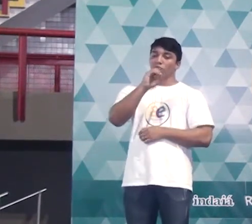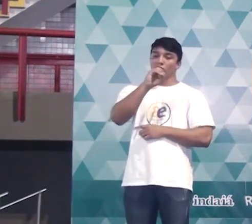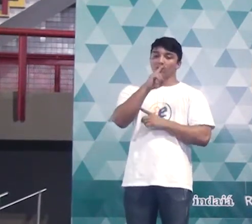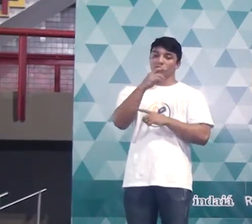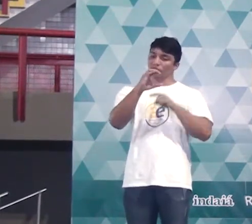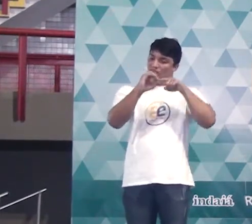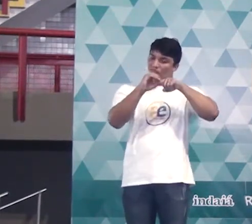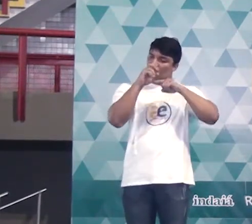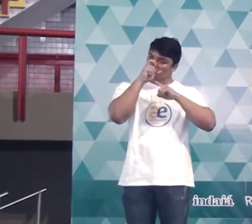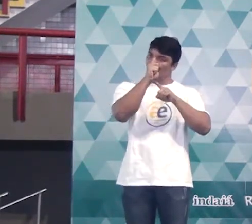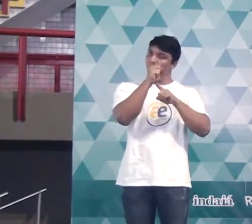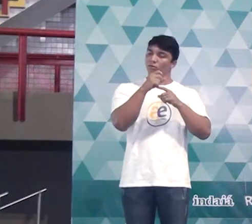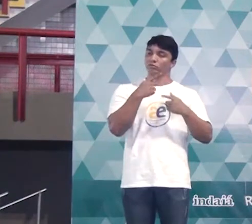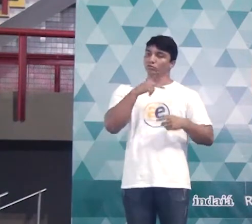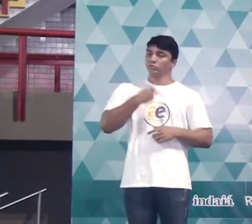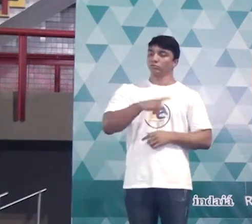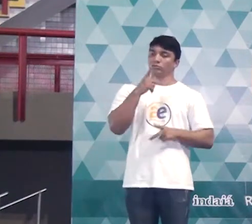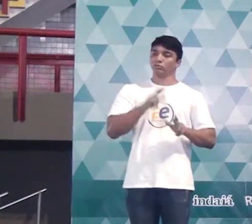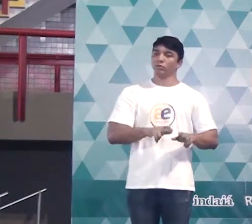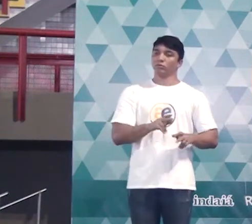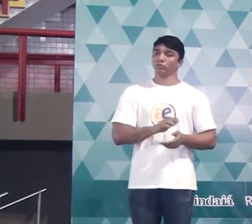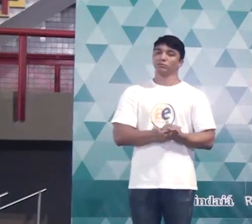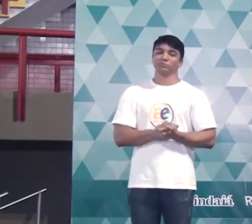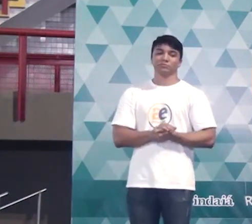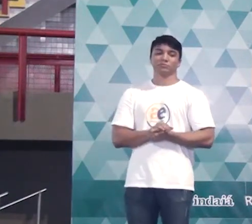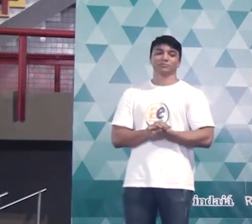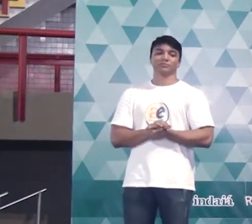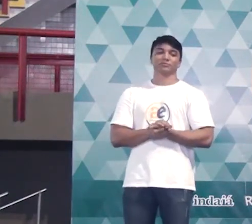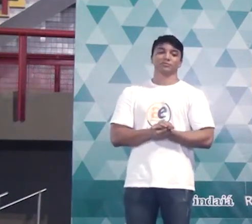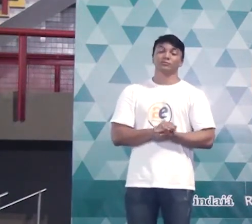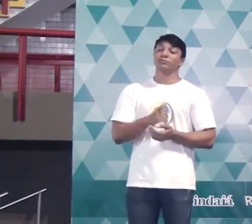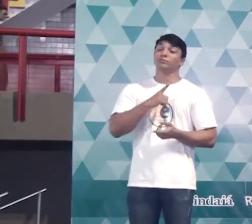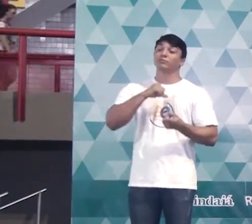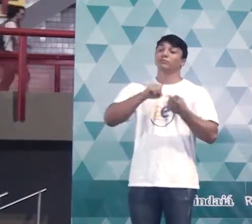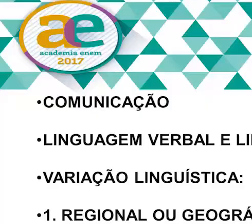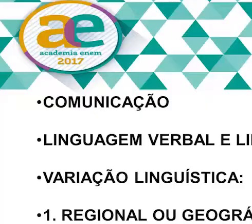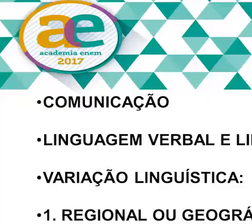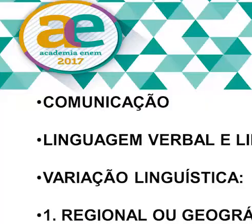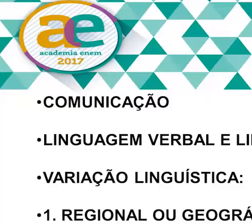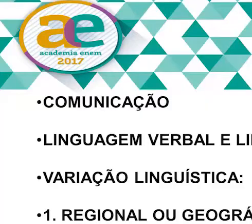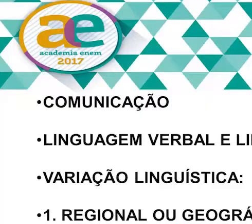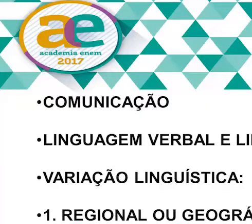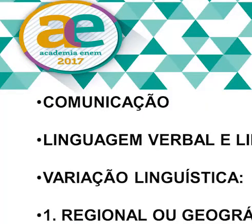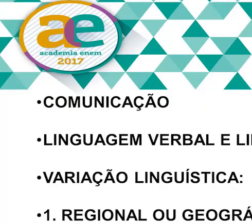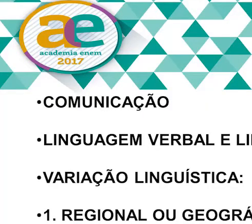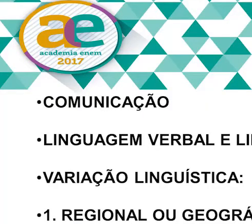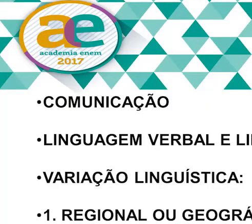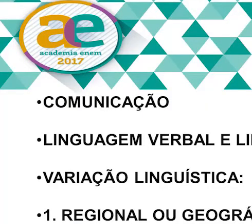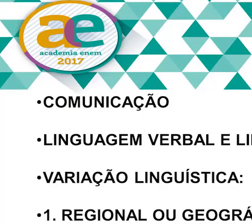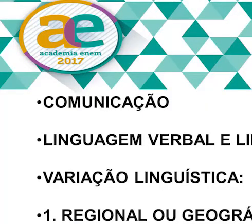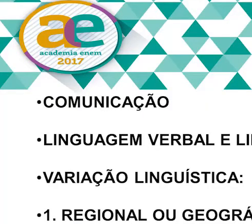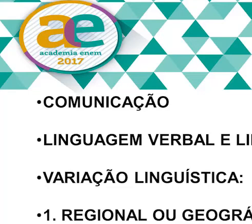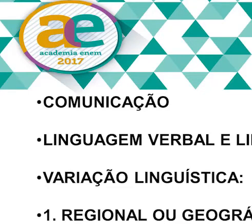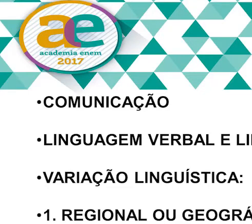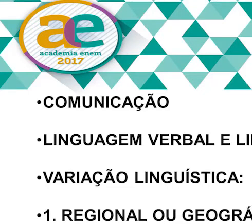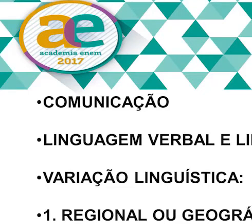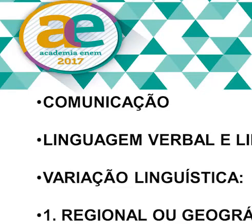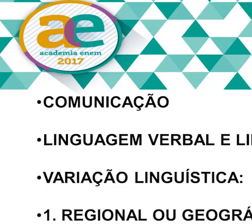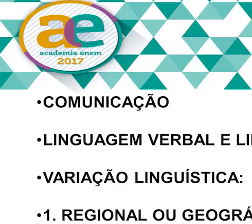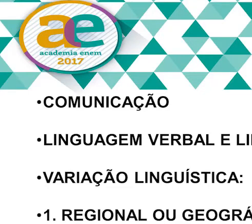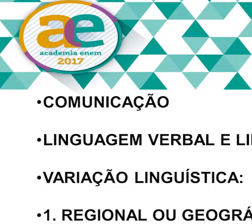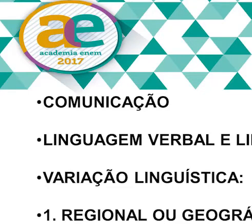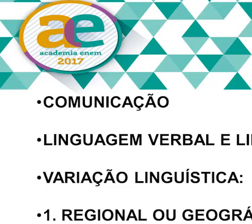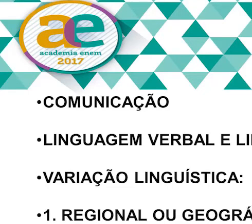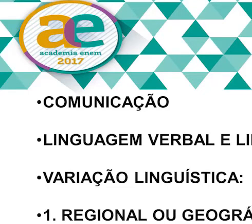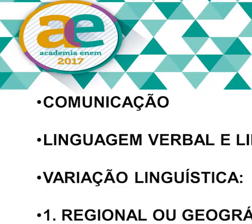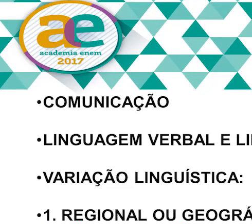Coração, para que... Aqui assim vai. Podemos ter também diferenças regionais no nível